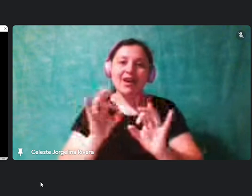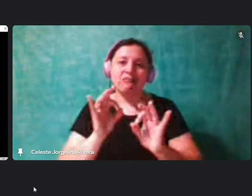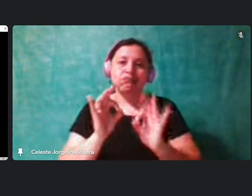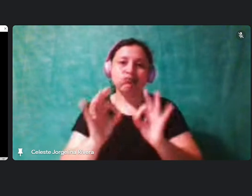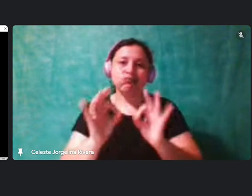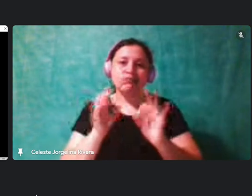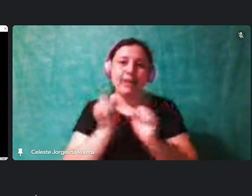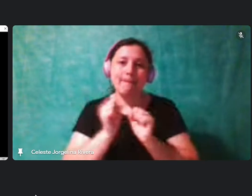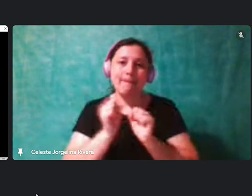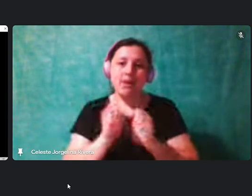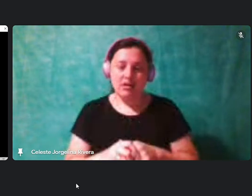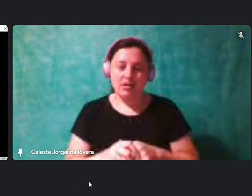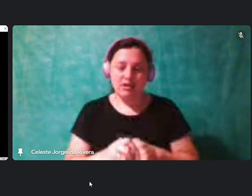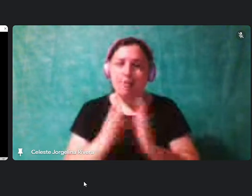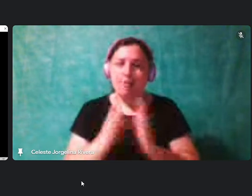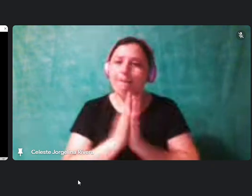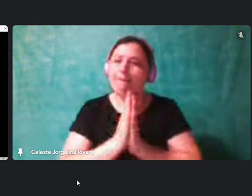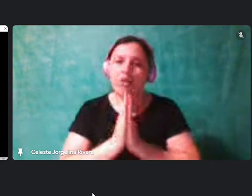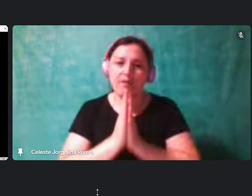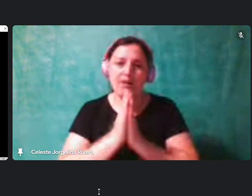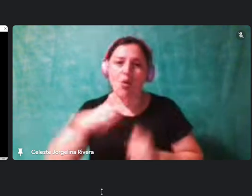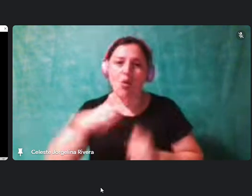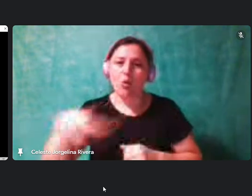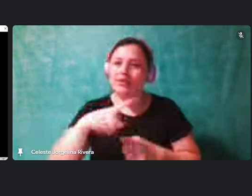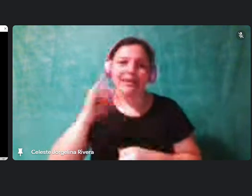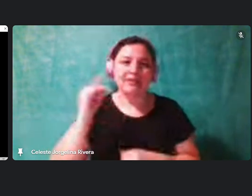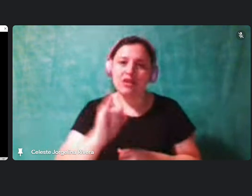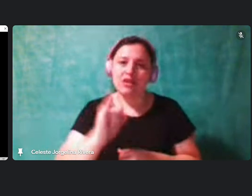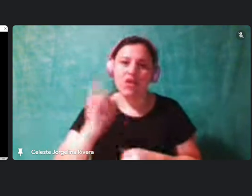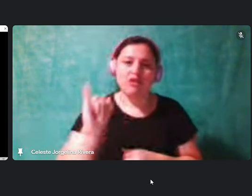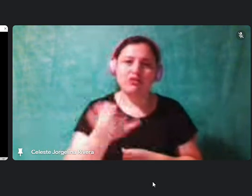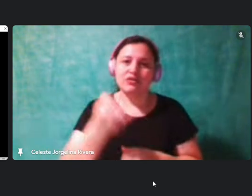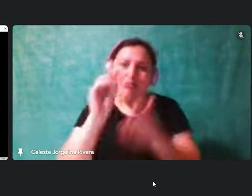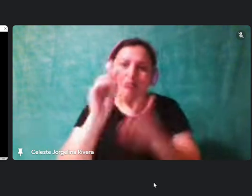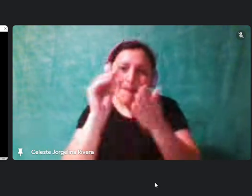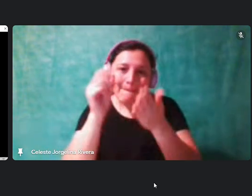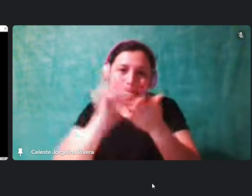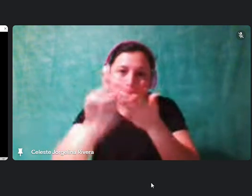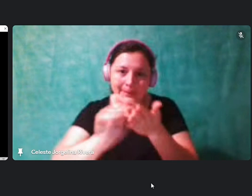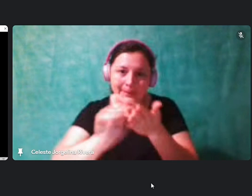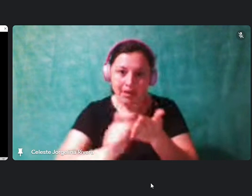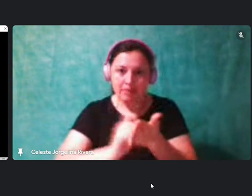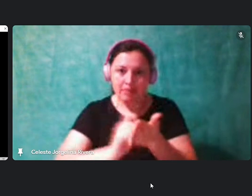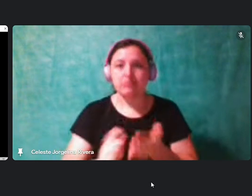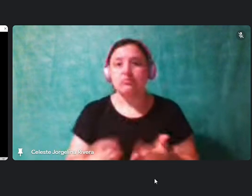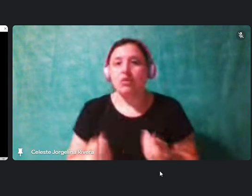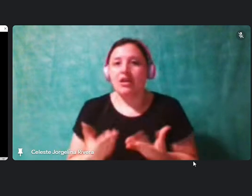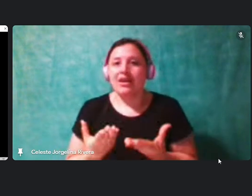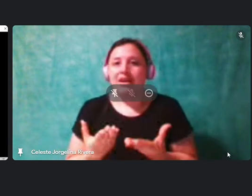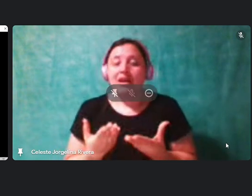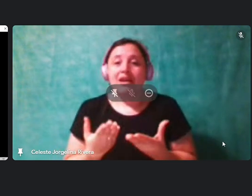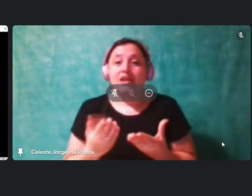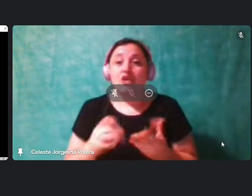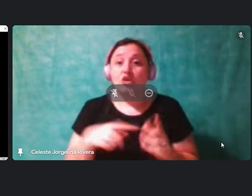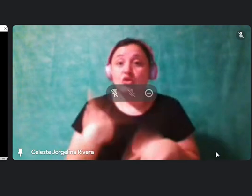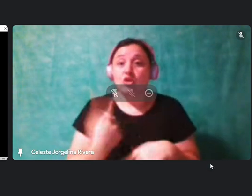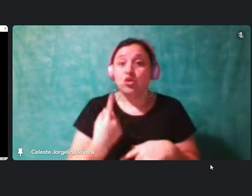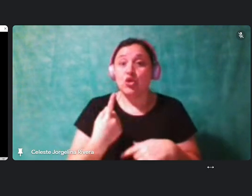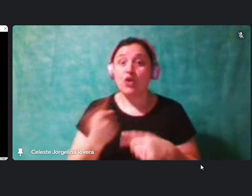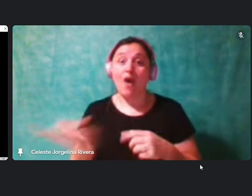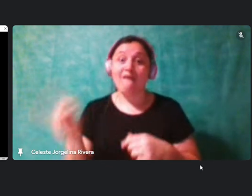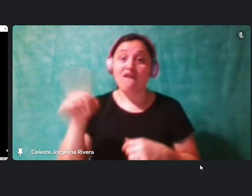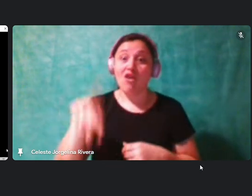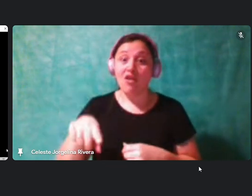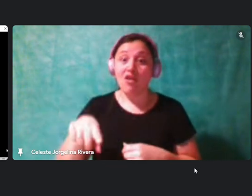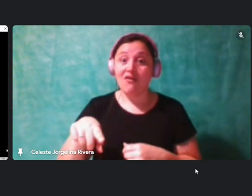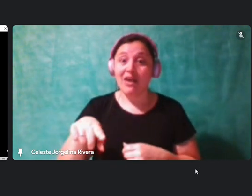empecemos el receso, después de tanto tiempo, empezar de cero, ¿sí? Con esto. O sea, este tema de